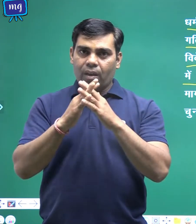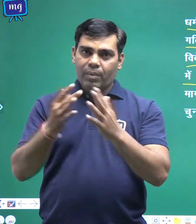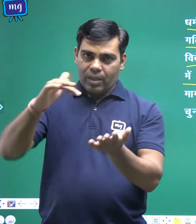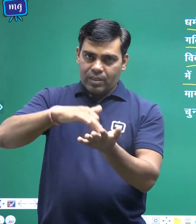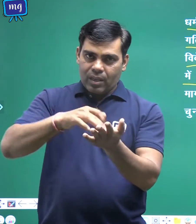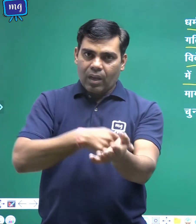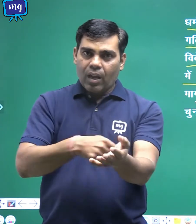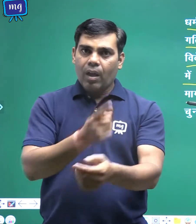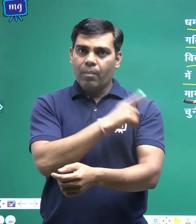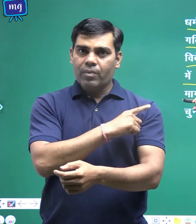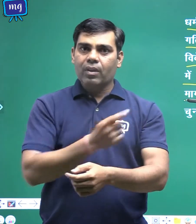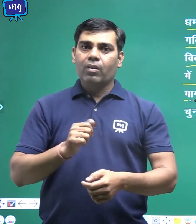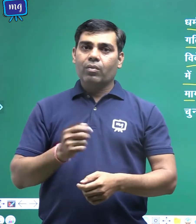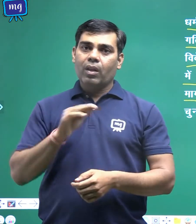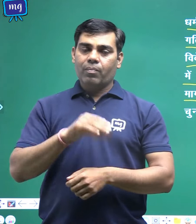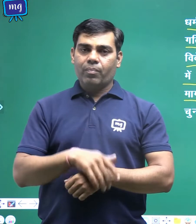तब